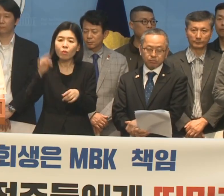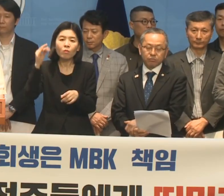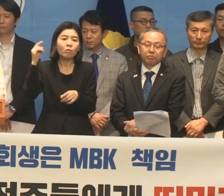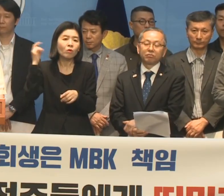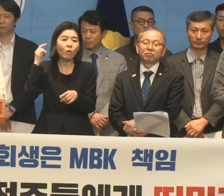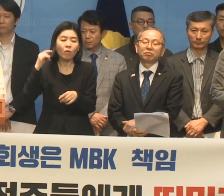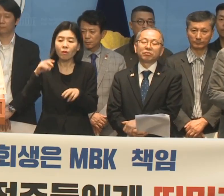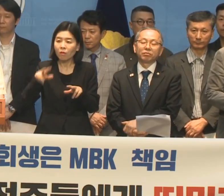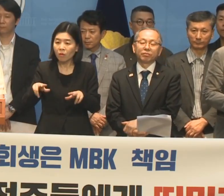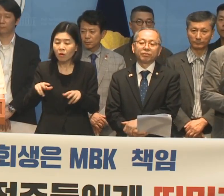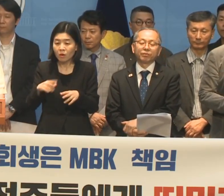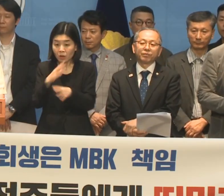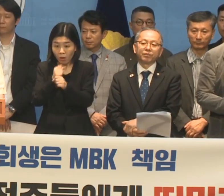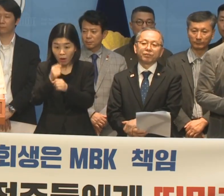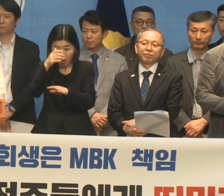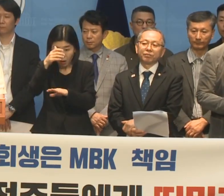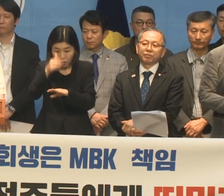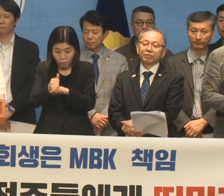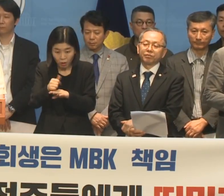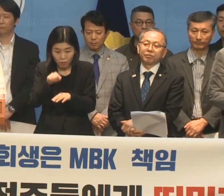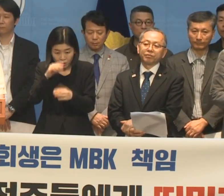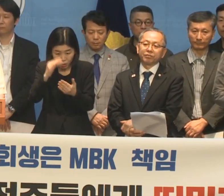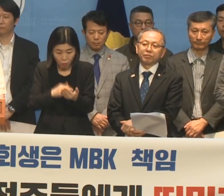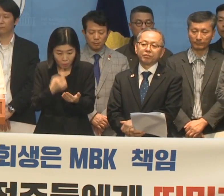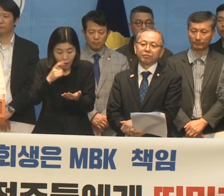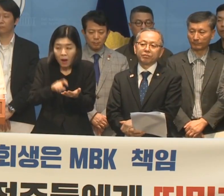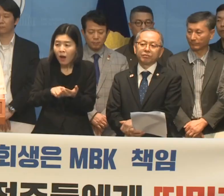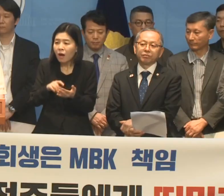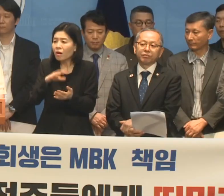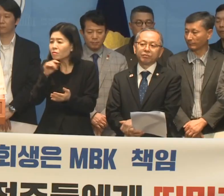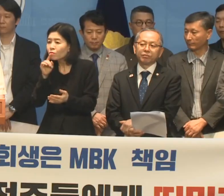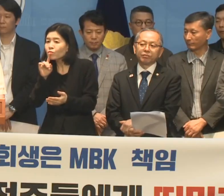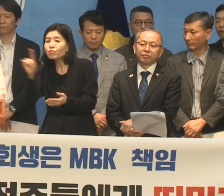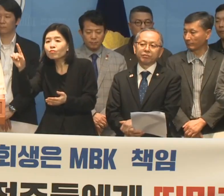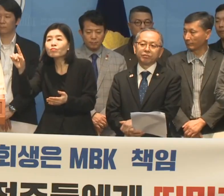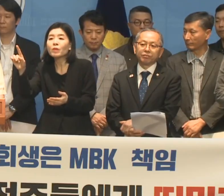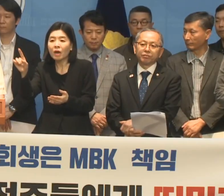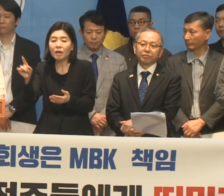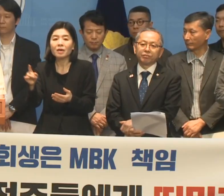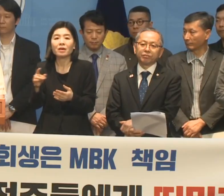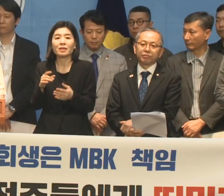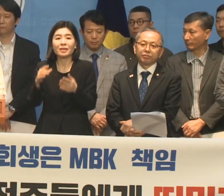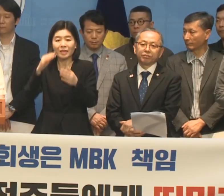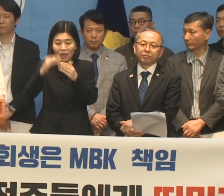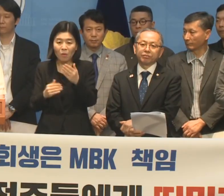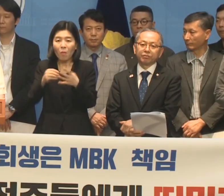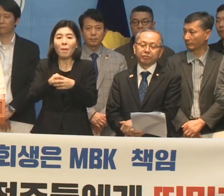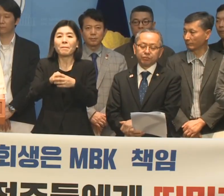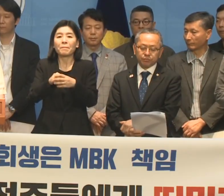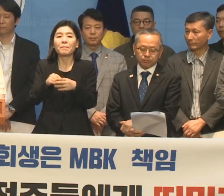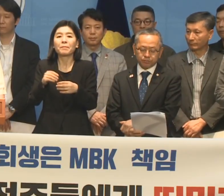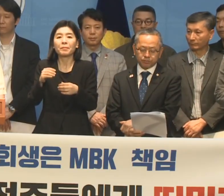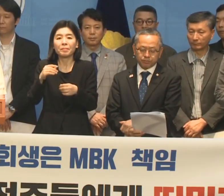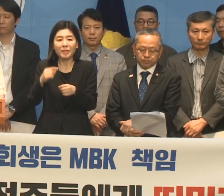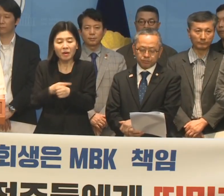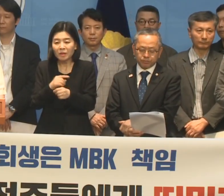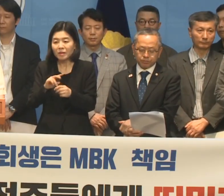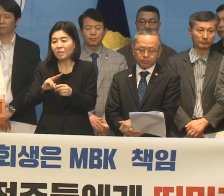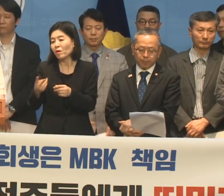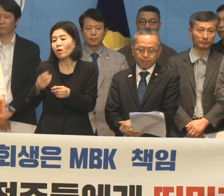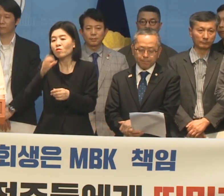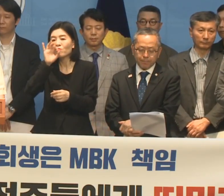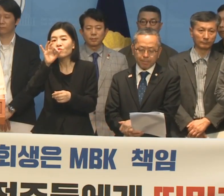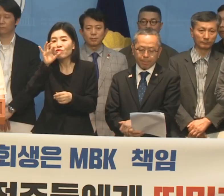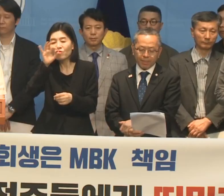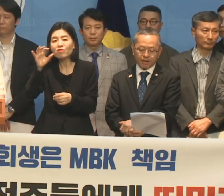관련 내용을 발견하고 이의를 제기하였지만 이미 포함된 내용이라 변경이 불가능하다는 홈플러스 측의 강압적인